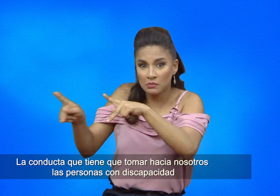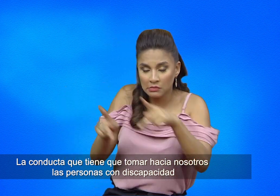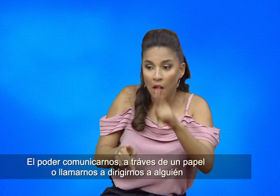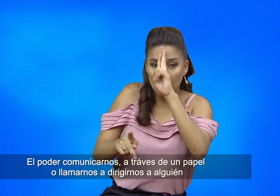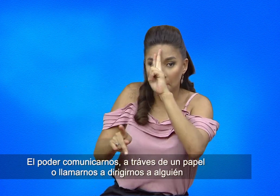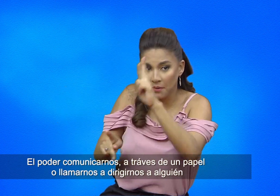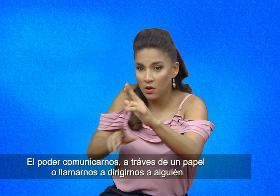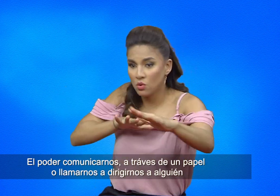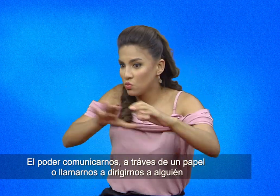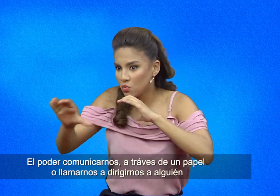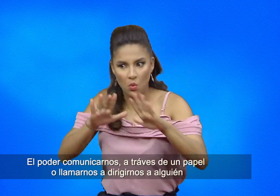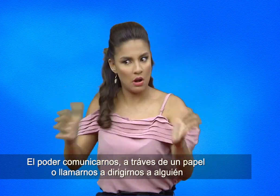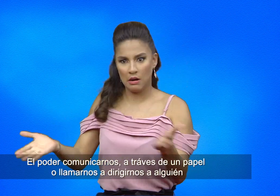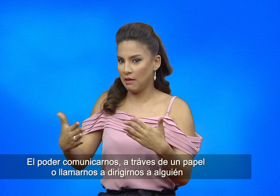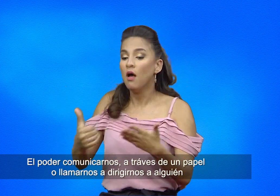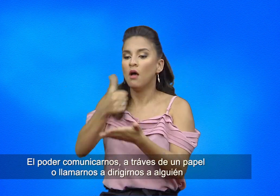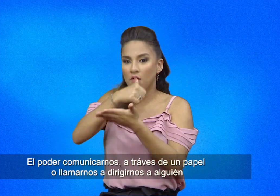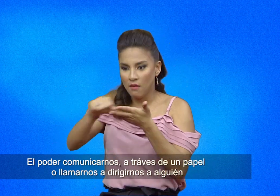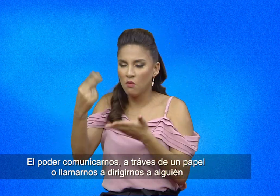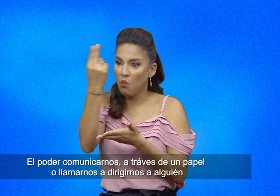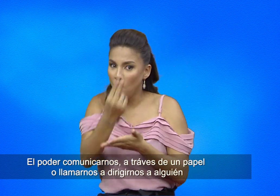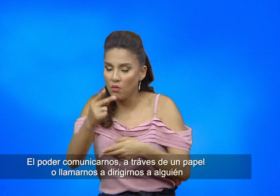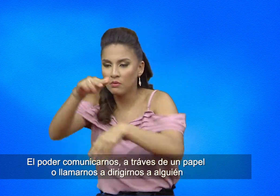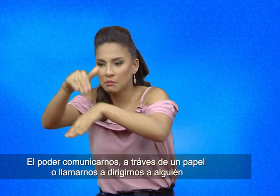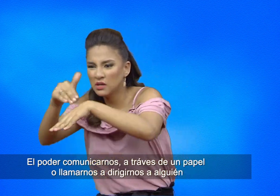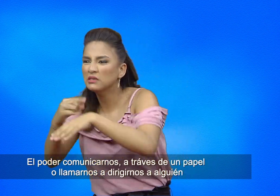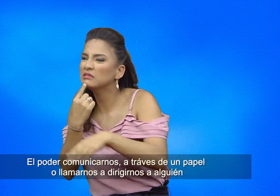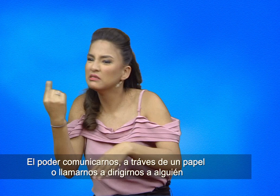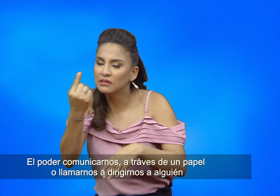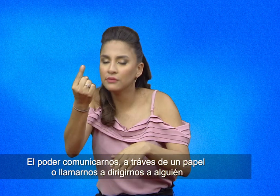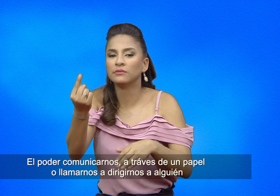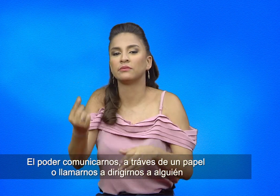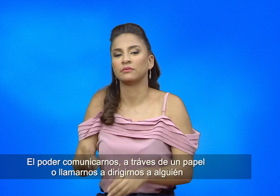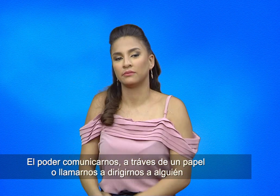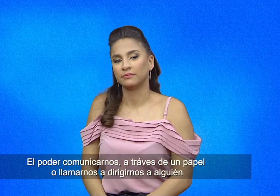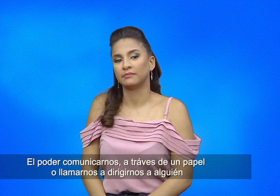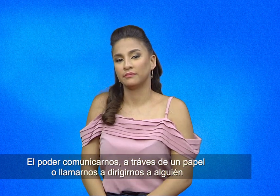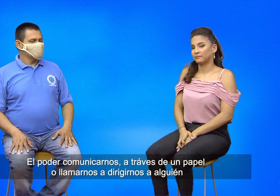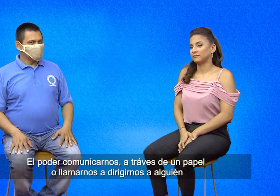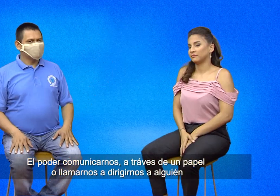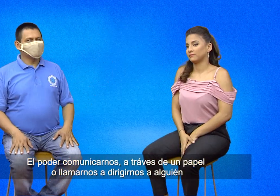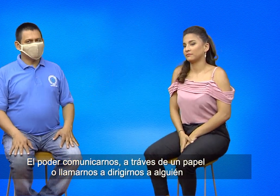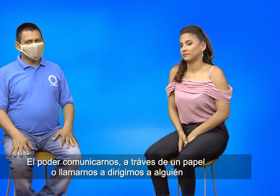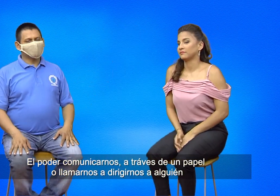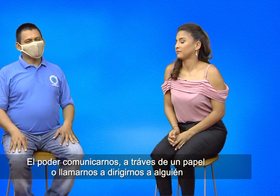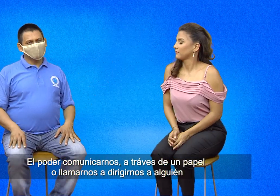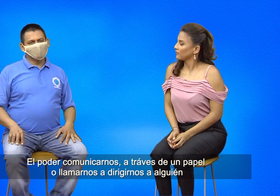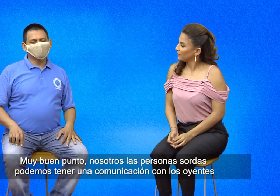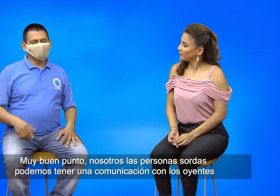el poder comunicarnos a través de un papel o llamarlo a dirigiendo a alguien